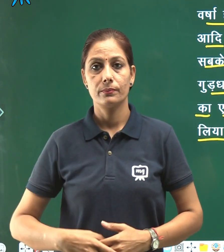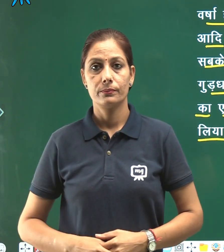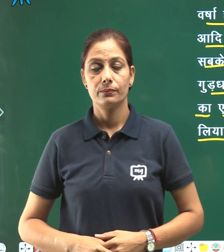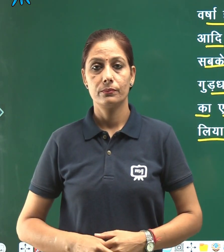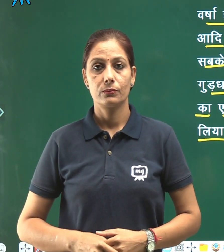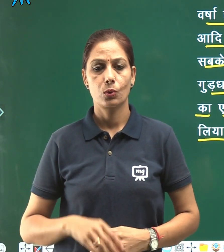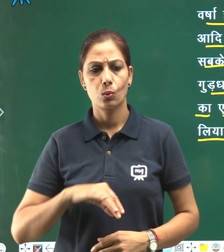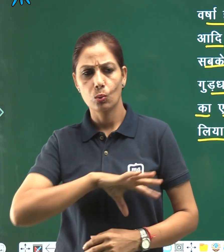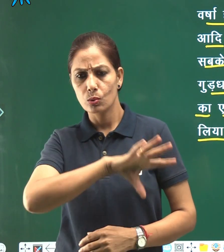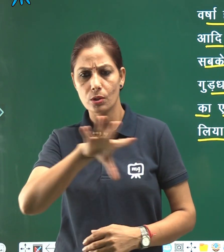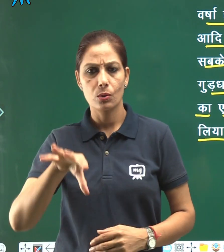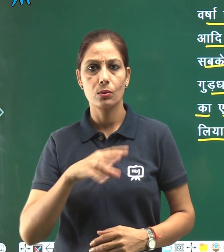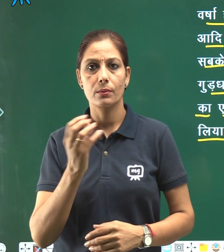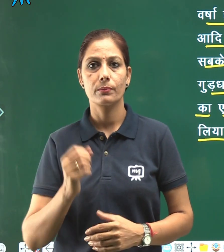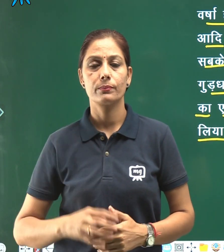तो चारों तरफ